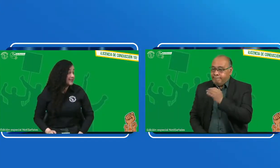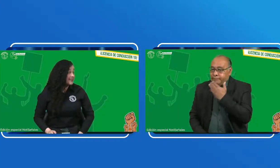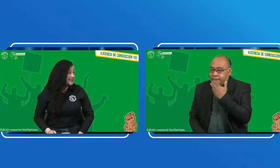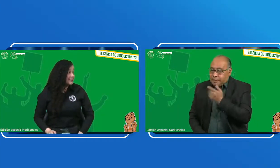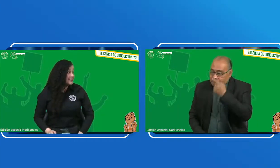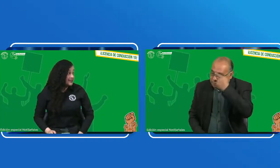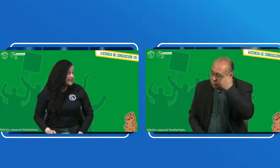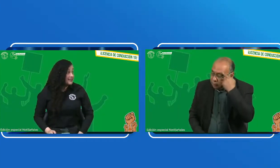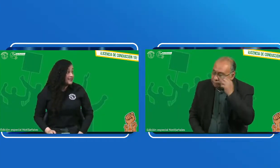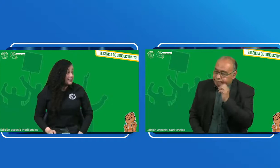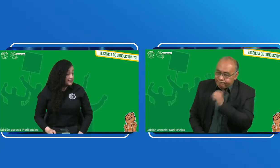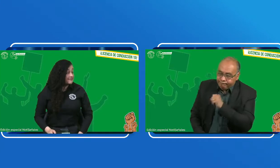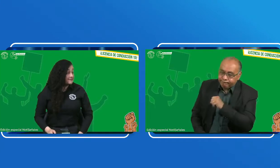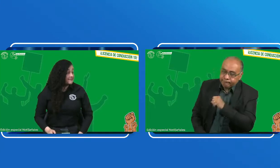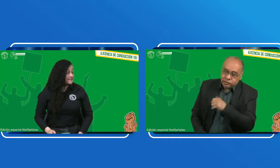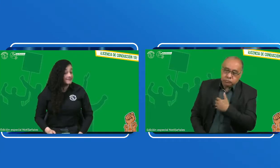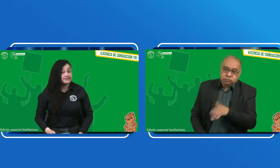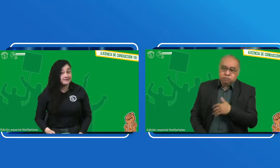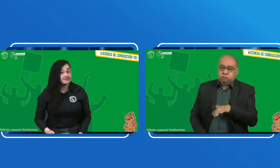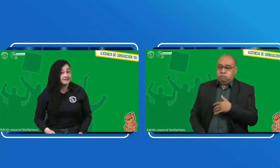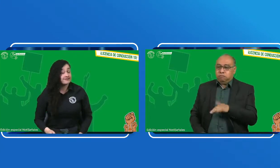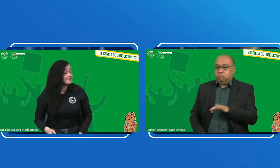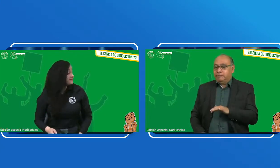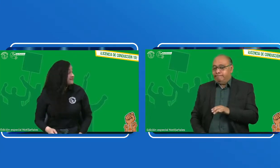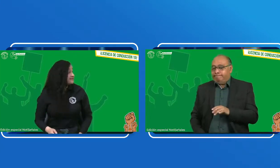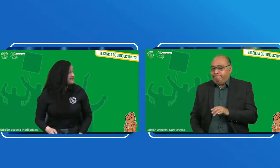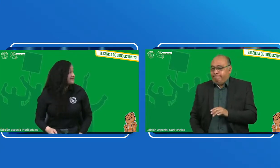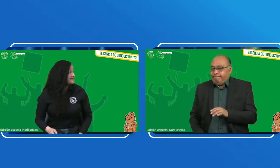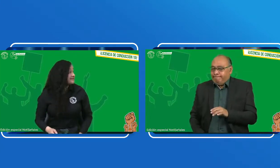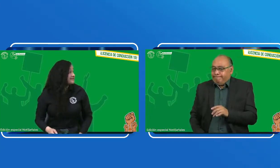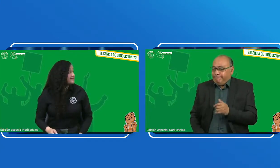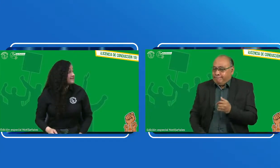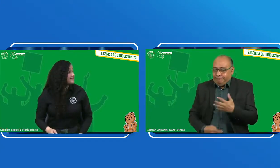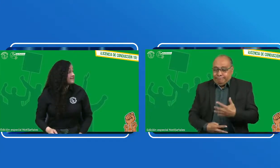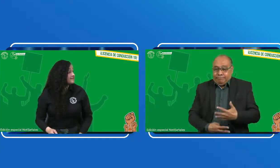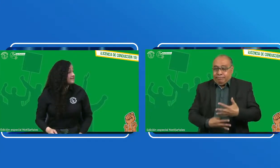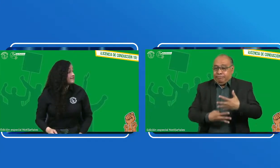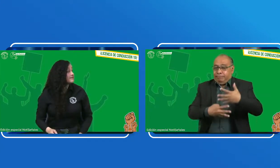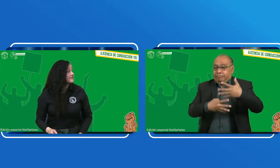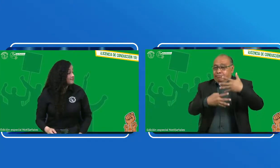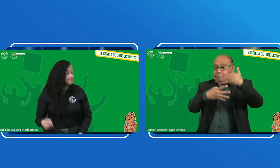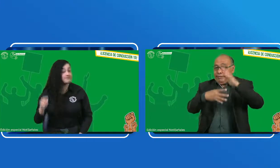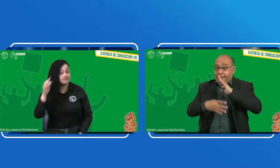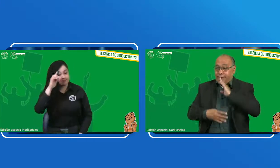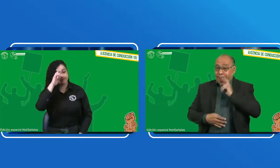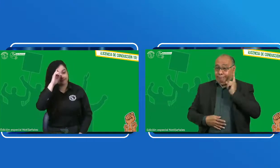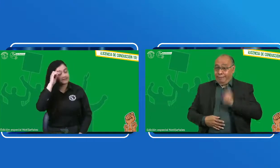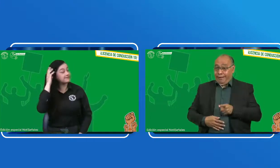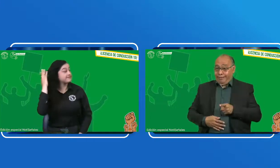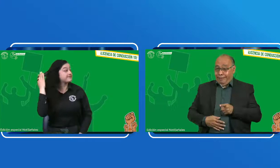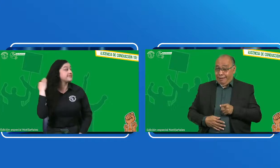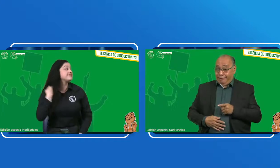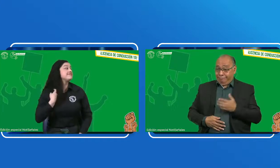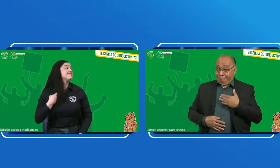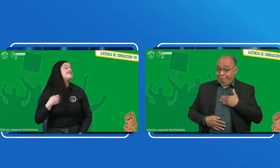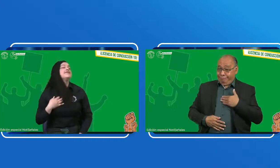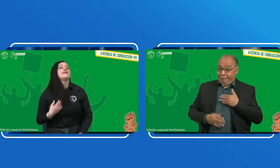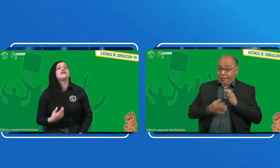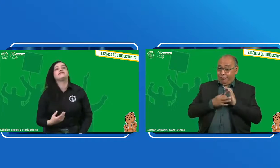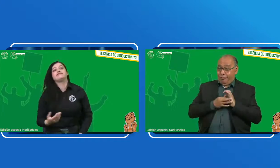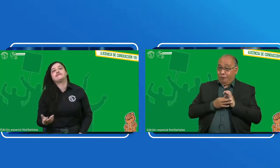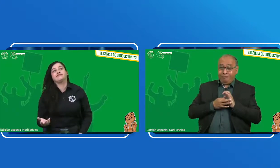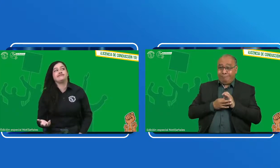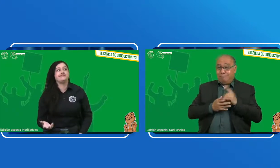Entonces, adelante. Así es, Paula. La verdad es que hemos recibido